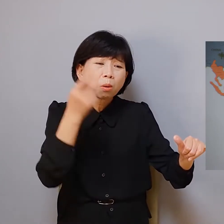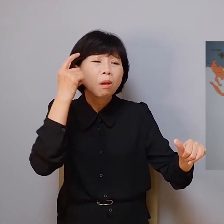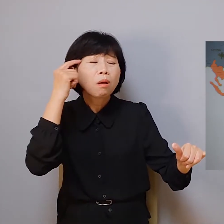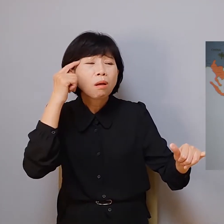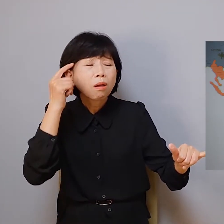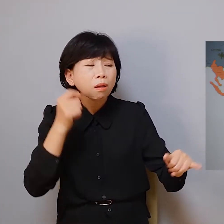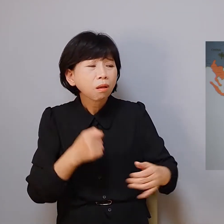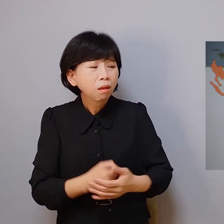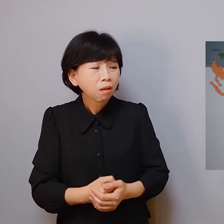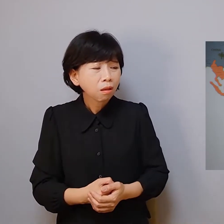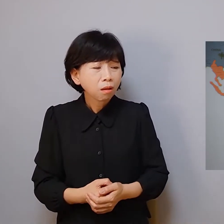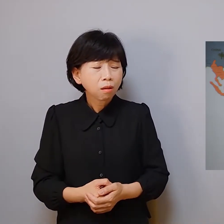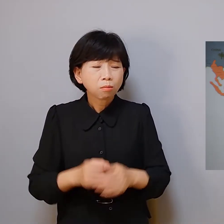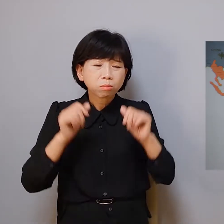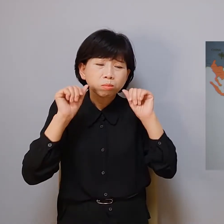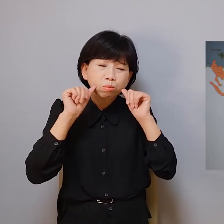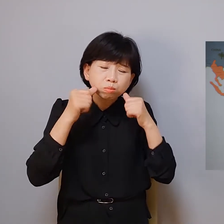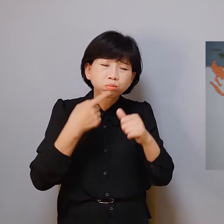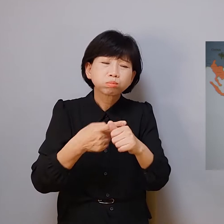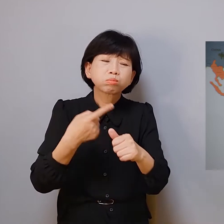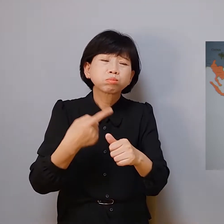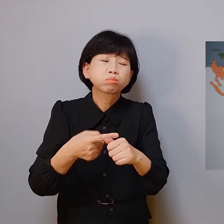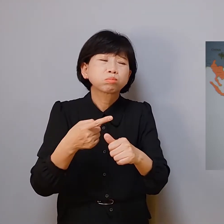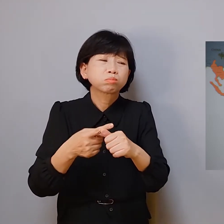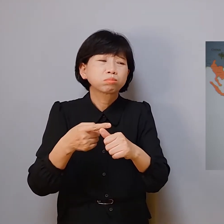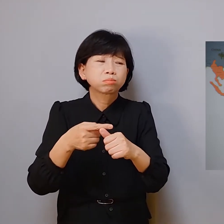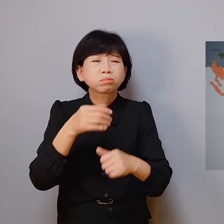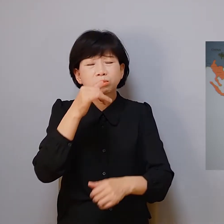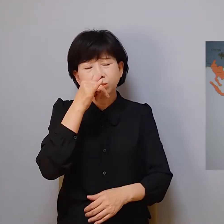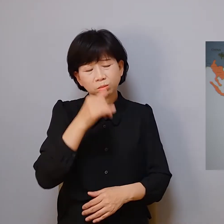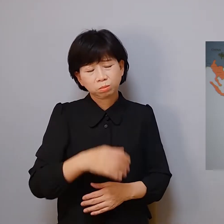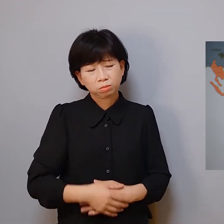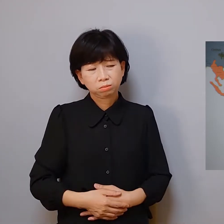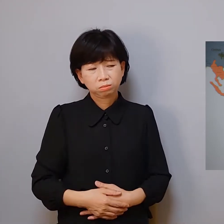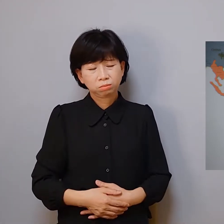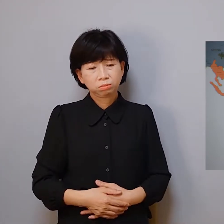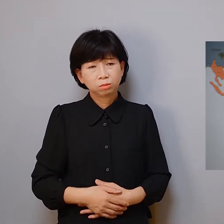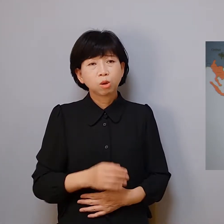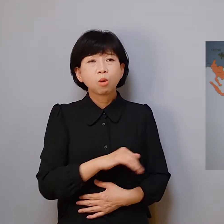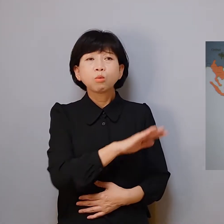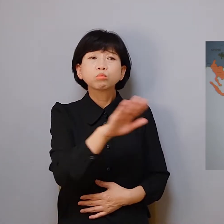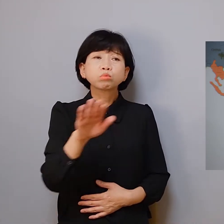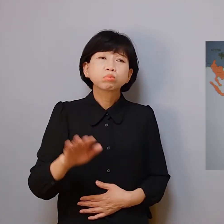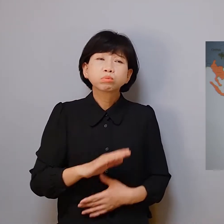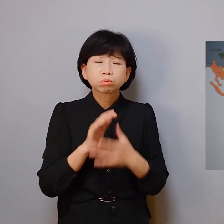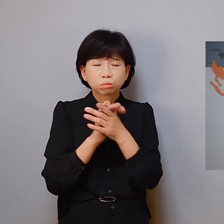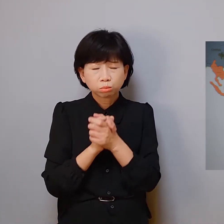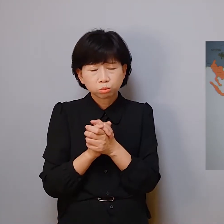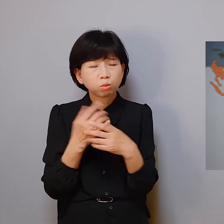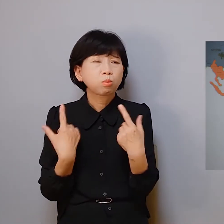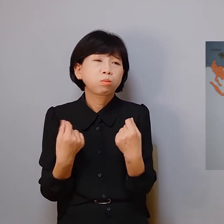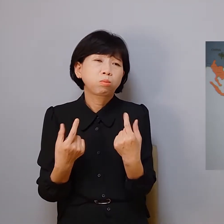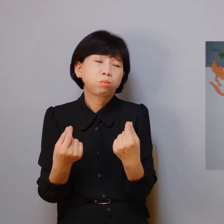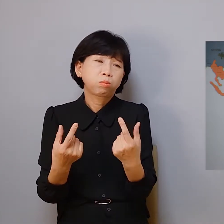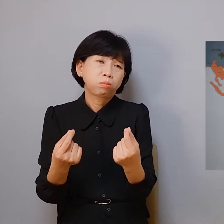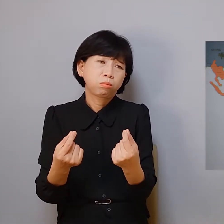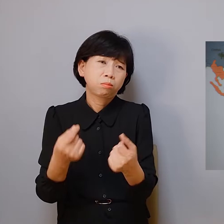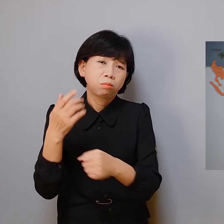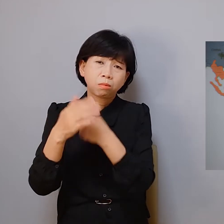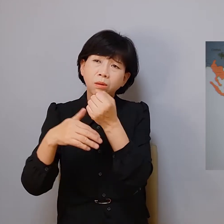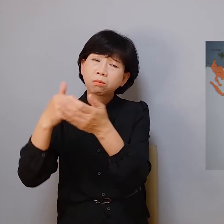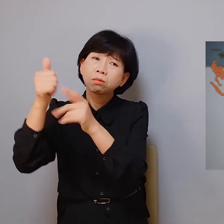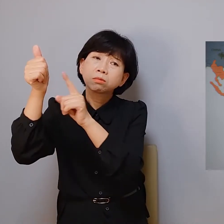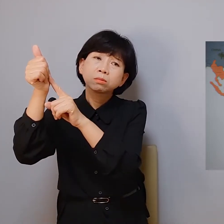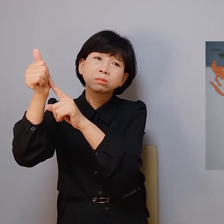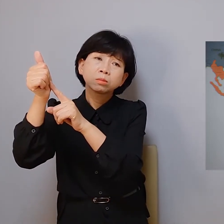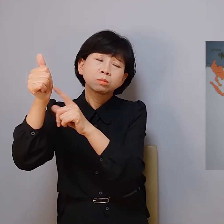라고 하면서 비아냥거리는 사람들이 있습니다. 우리는 여전히 기도하는데